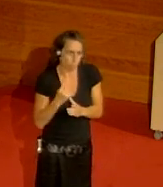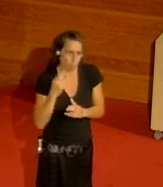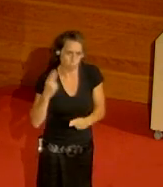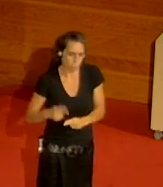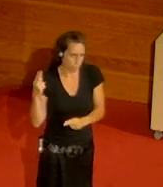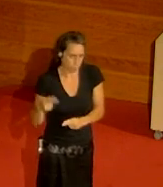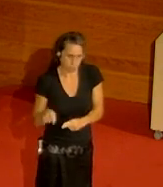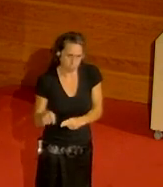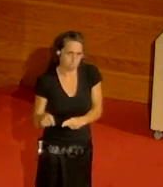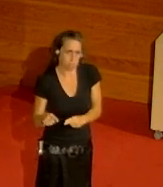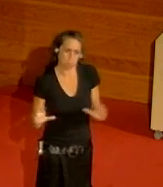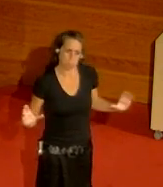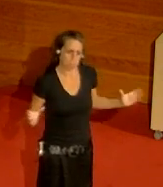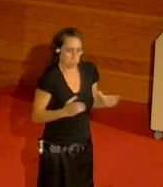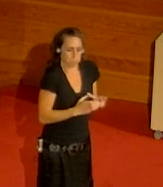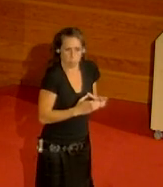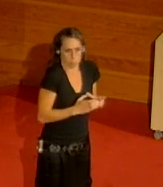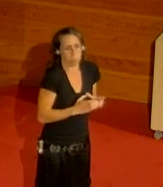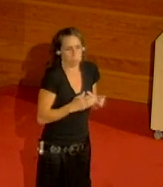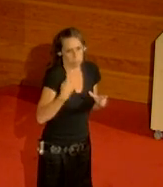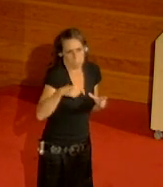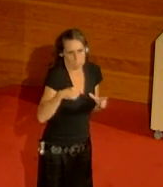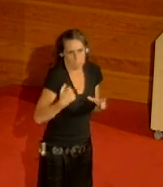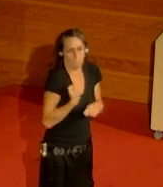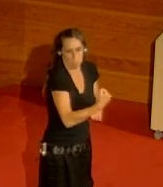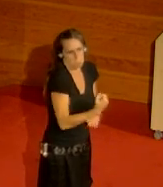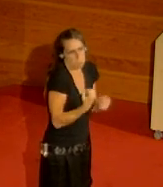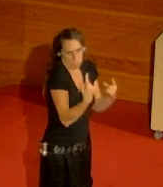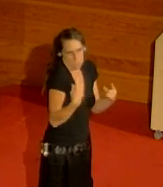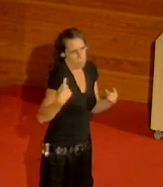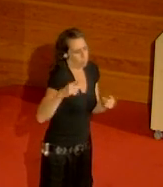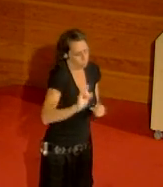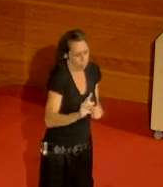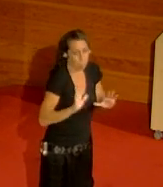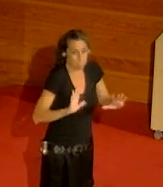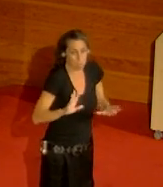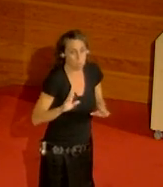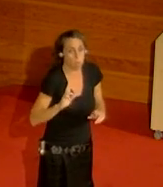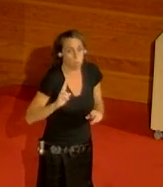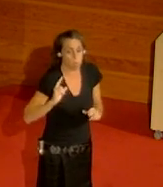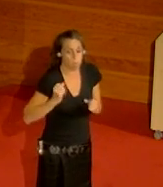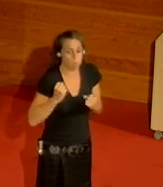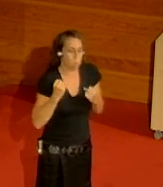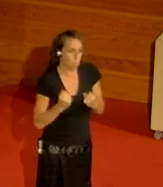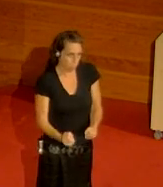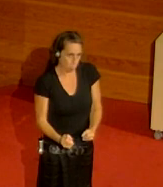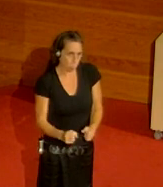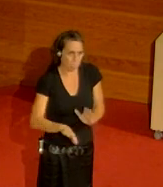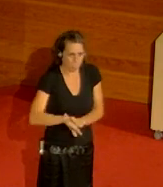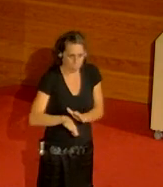gobiernan con netanyahu Pero si por primera vez la ultraderecha estos partidos que